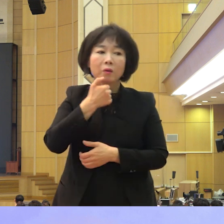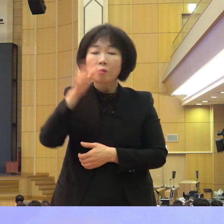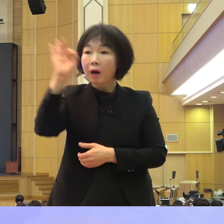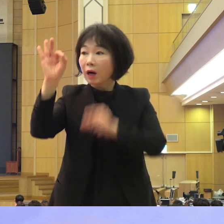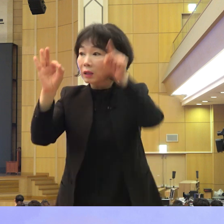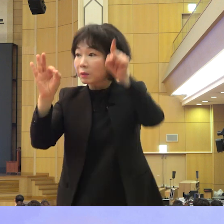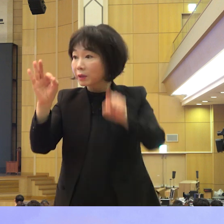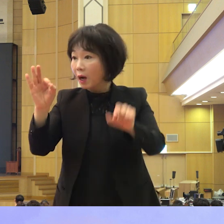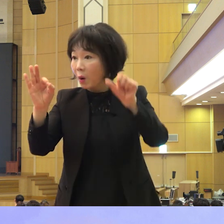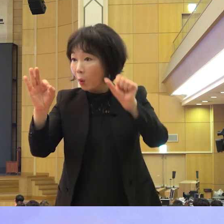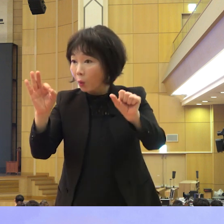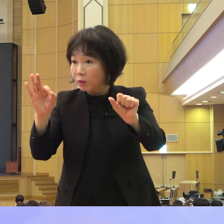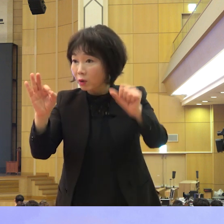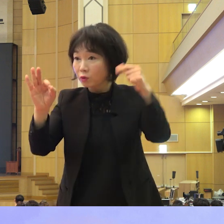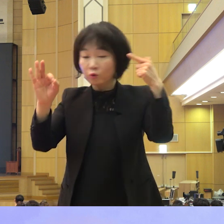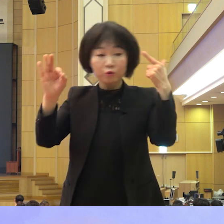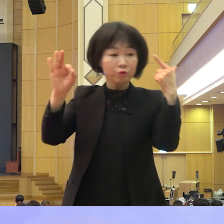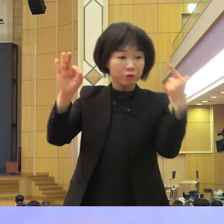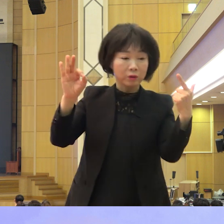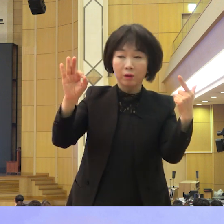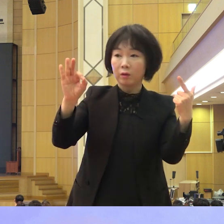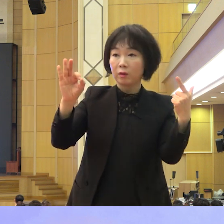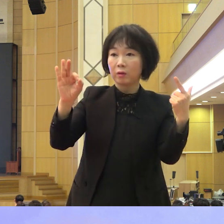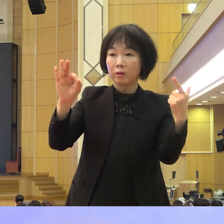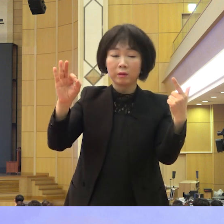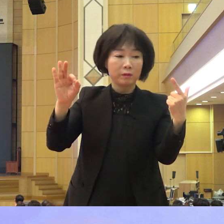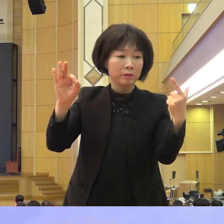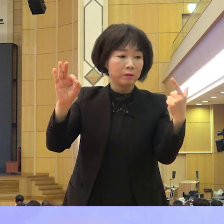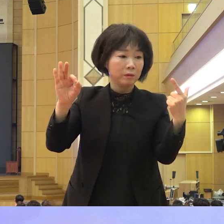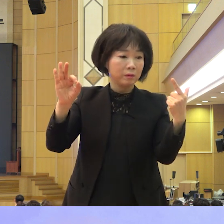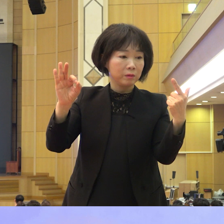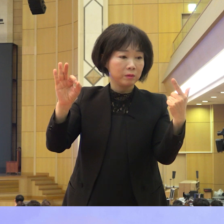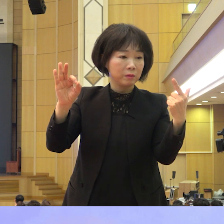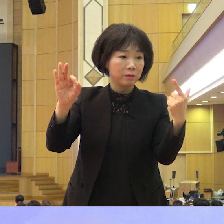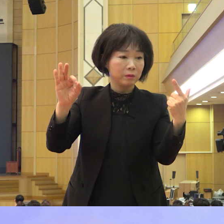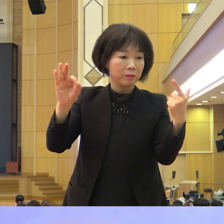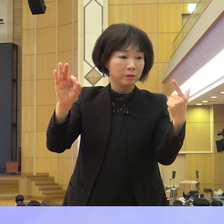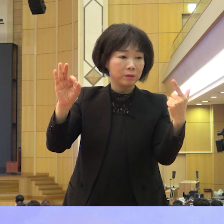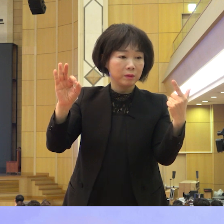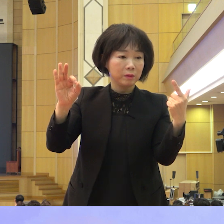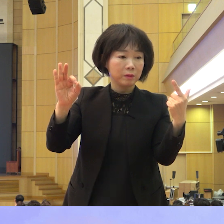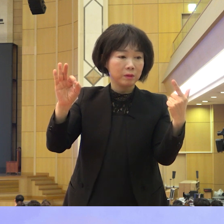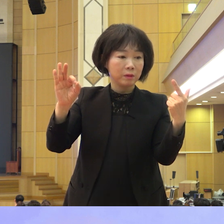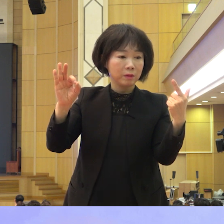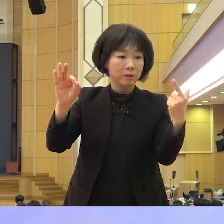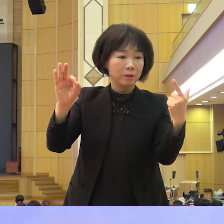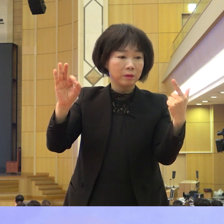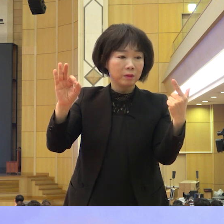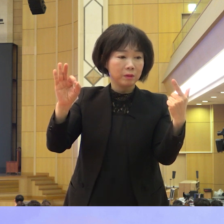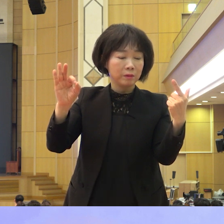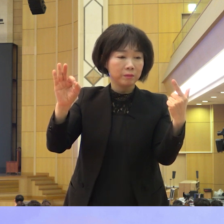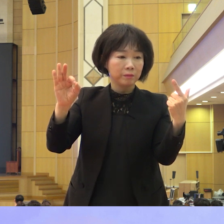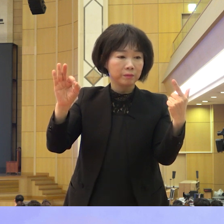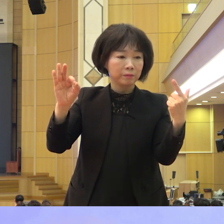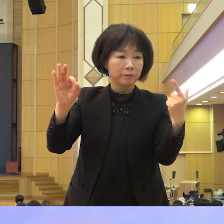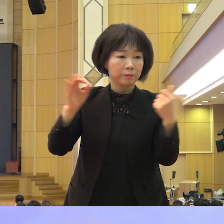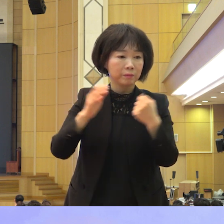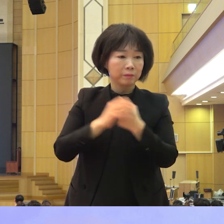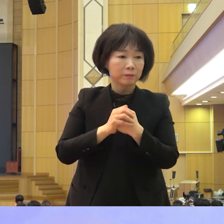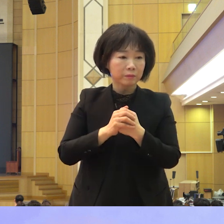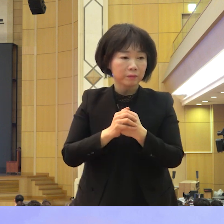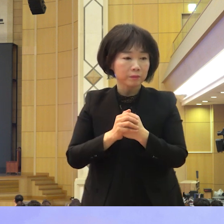신약성경 252페이지, 로마서 10장 5절부터 6절에 보니까 조금 전에 본문